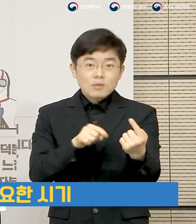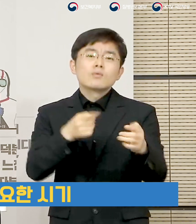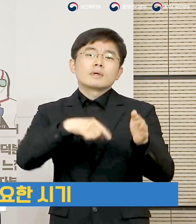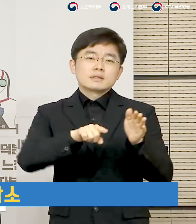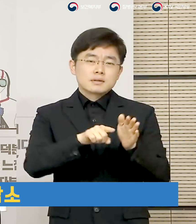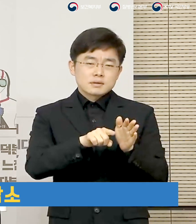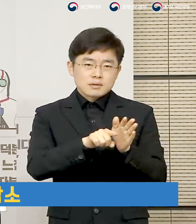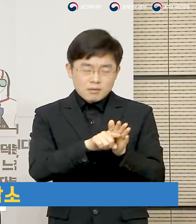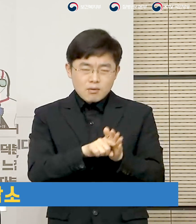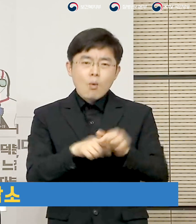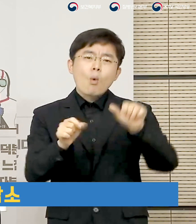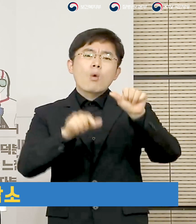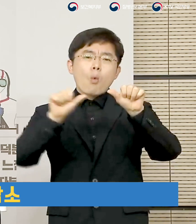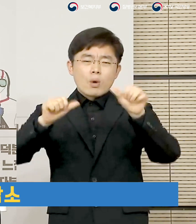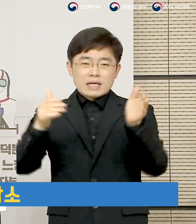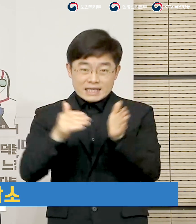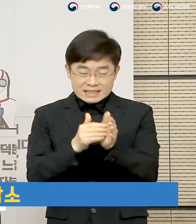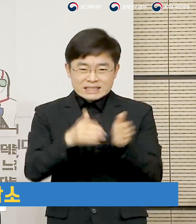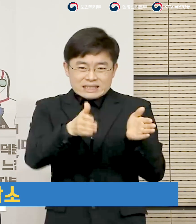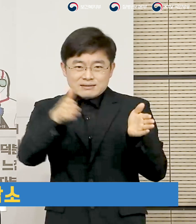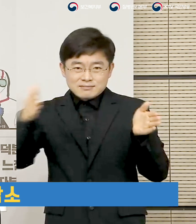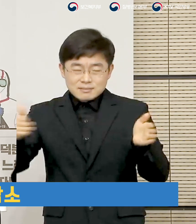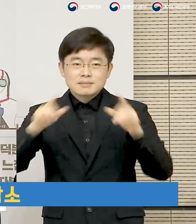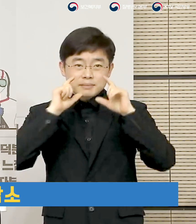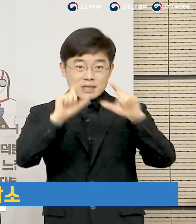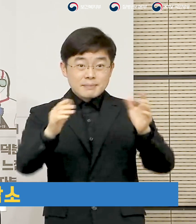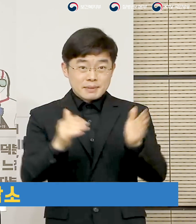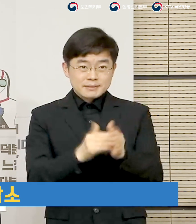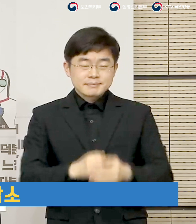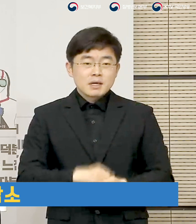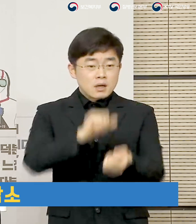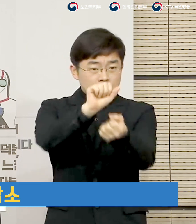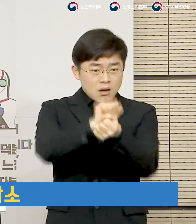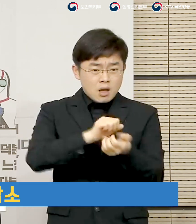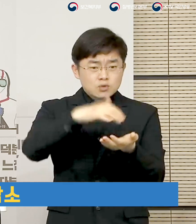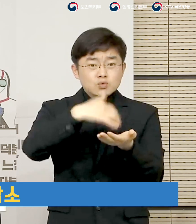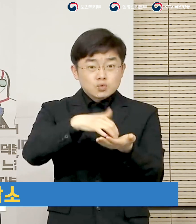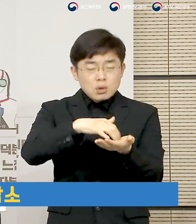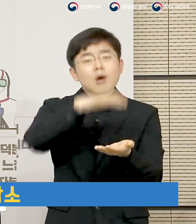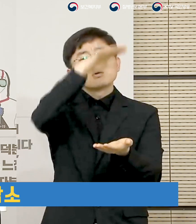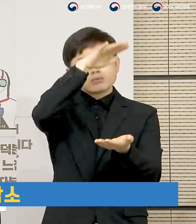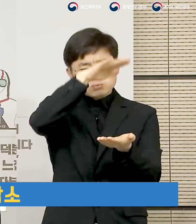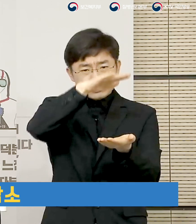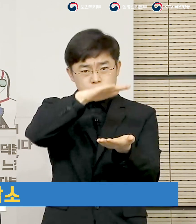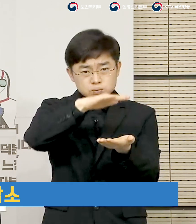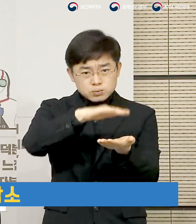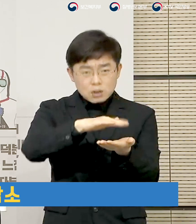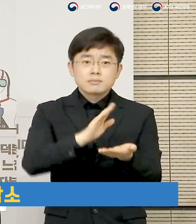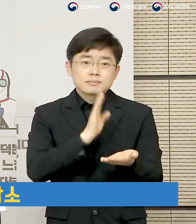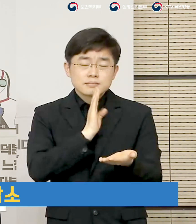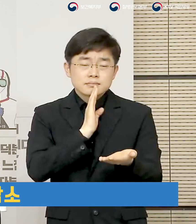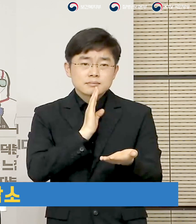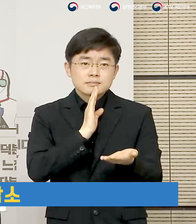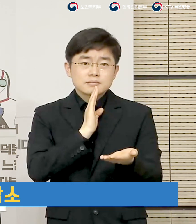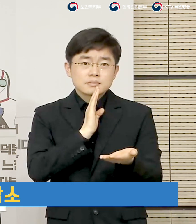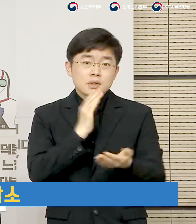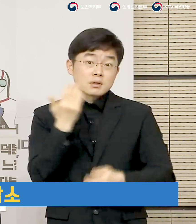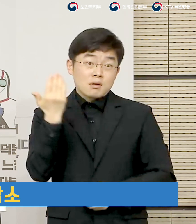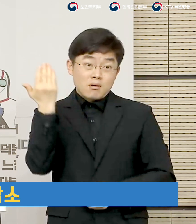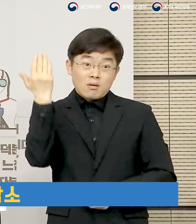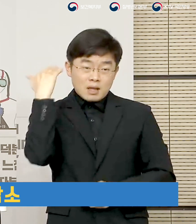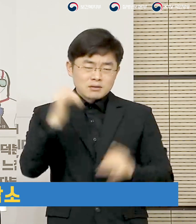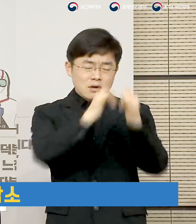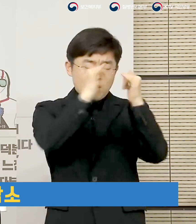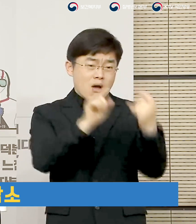드리고요. 또 하나로 보면 지금 확진 환자 수는 많이 이제 감소를 이제 했습니다. 지난 강화된